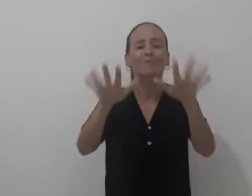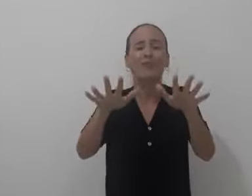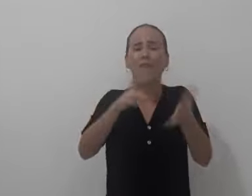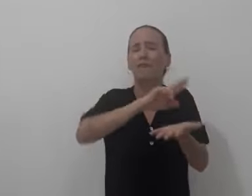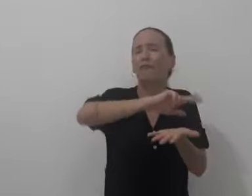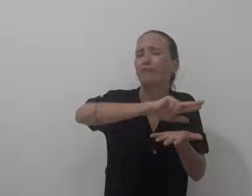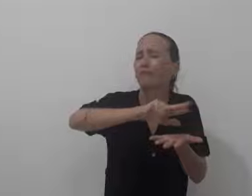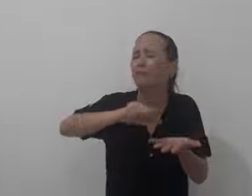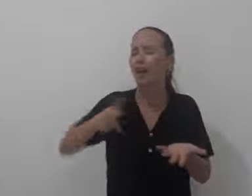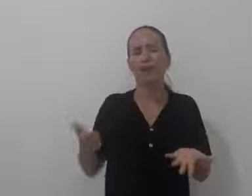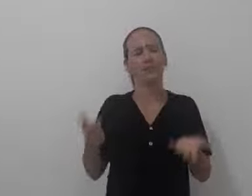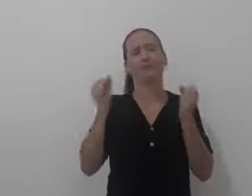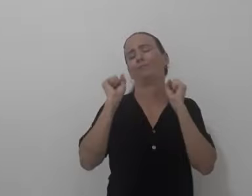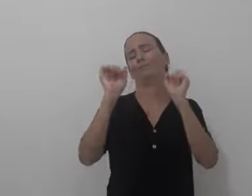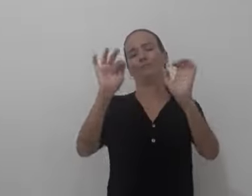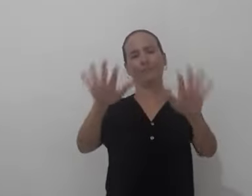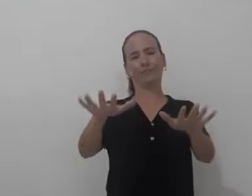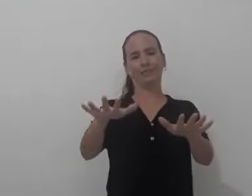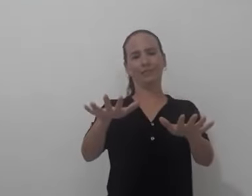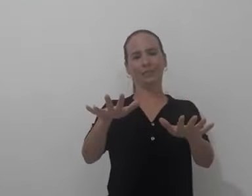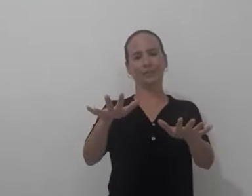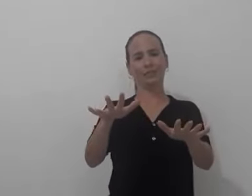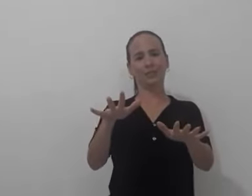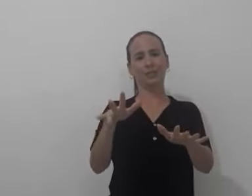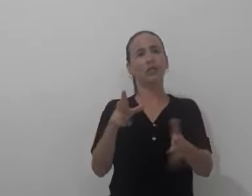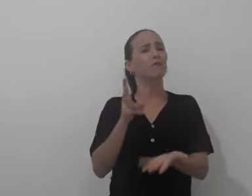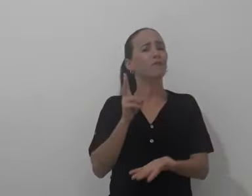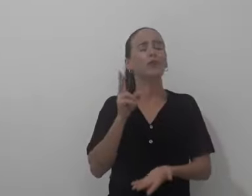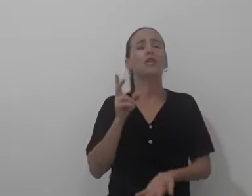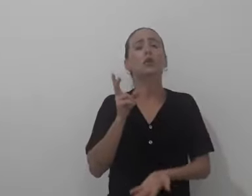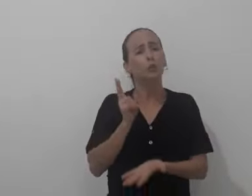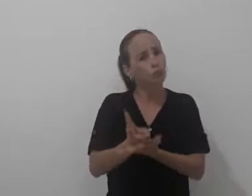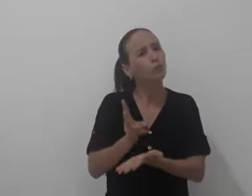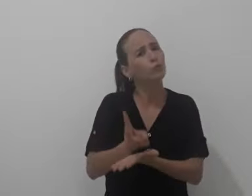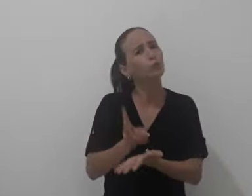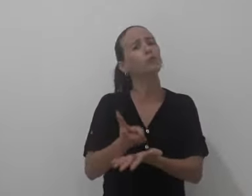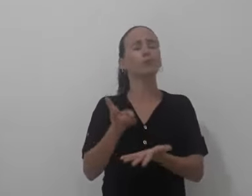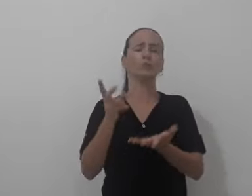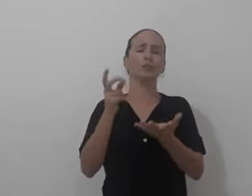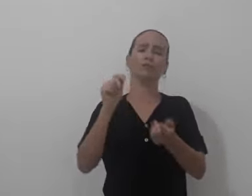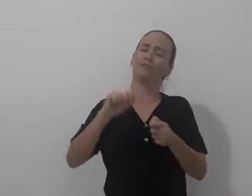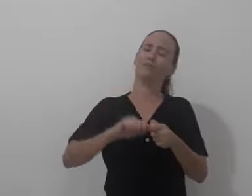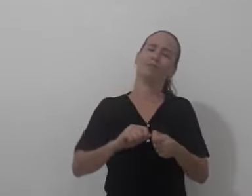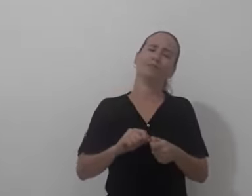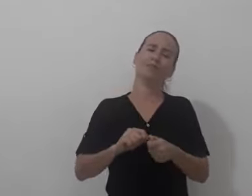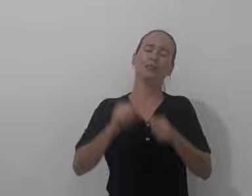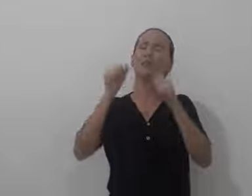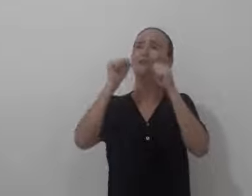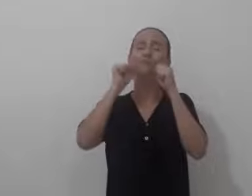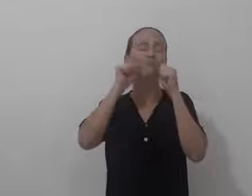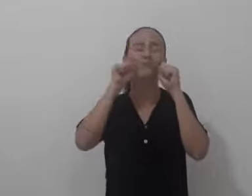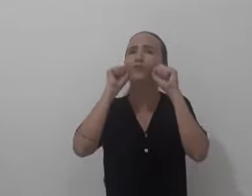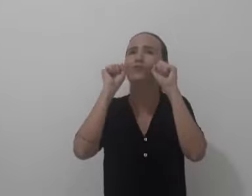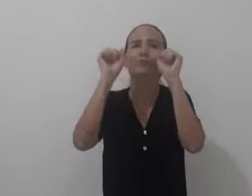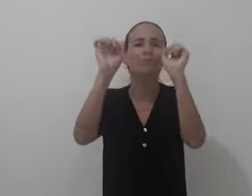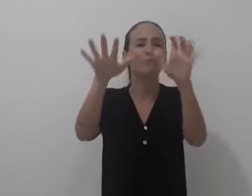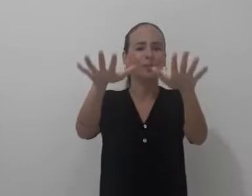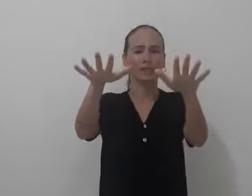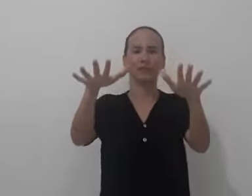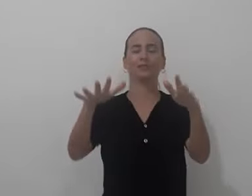do passado, Ele vai fazer nos dias de hoje e vai continuar fazendo. E o verso de número 17, o